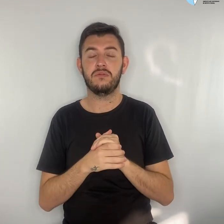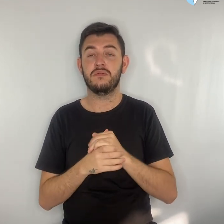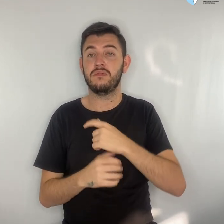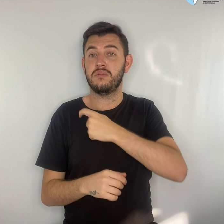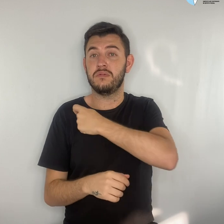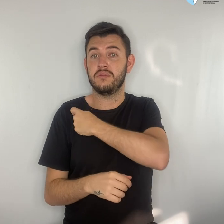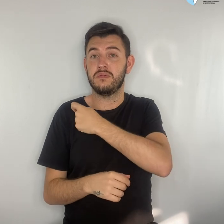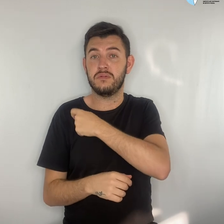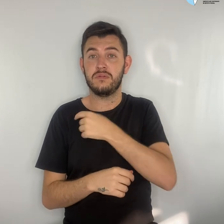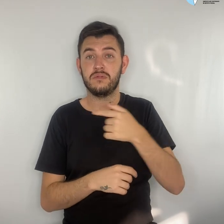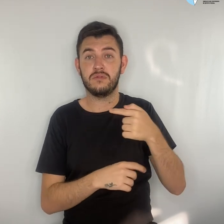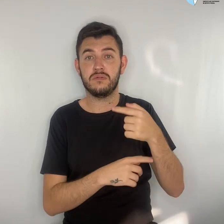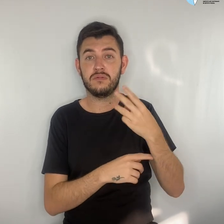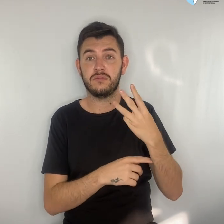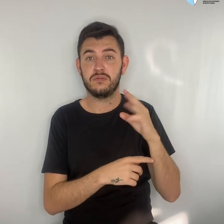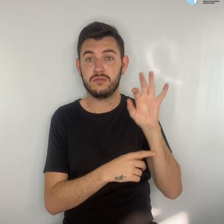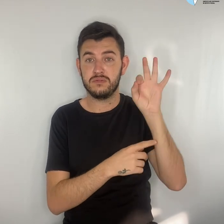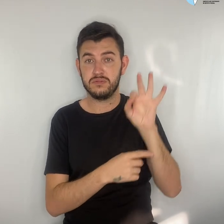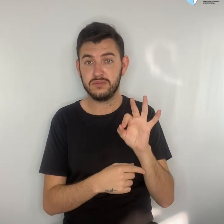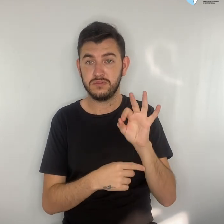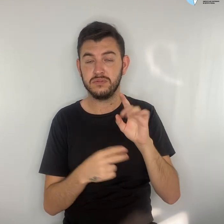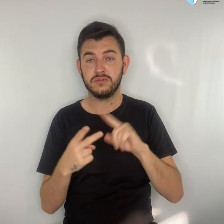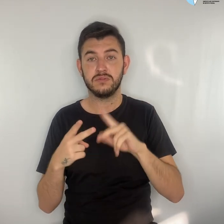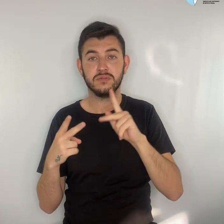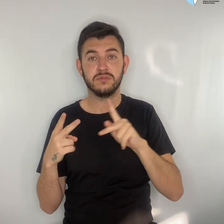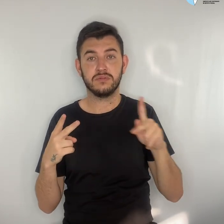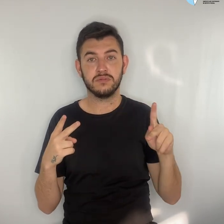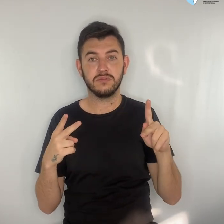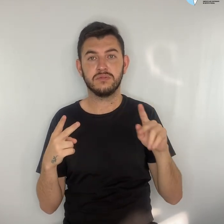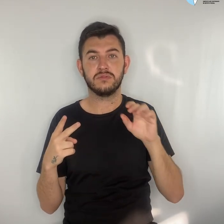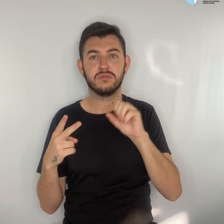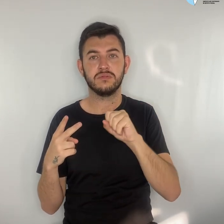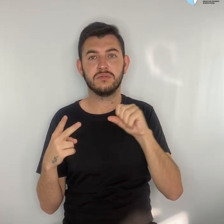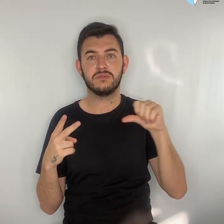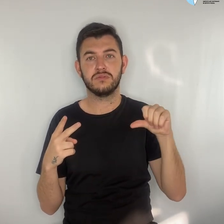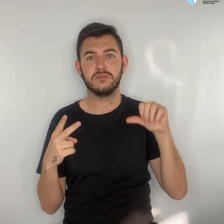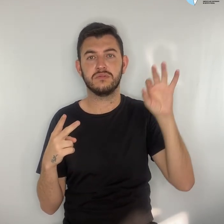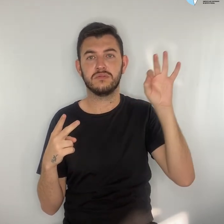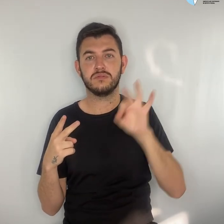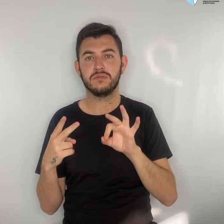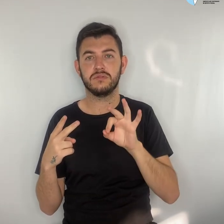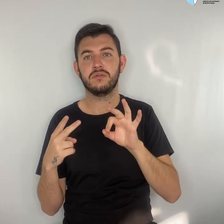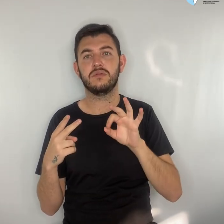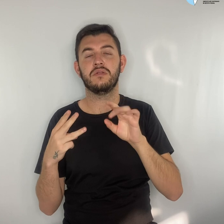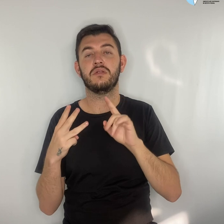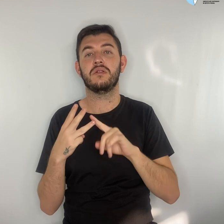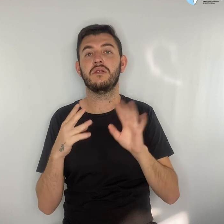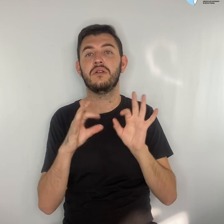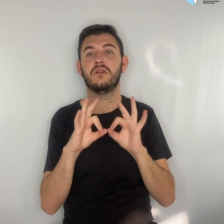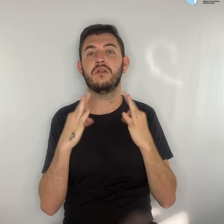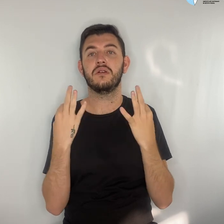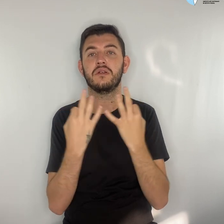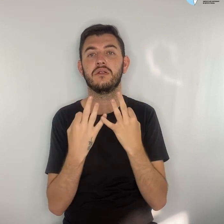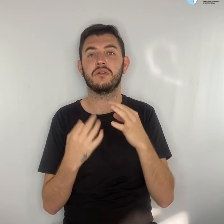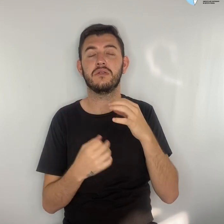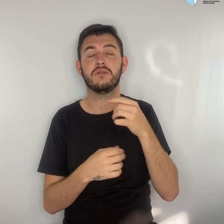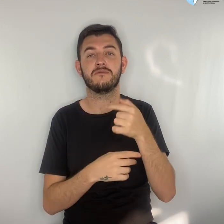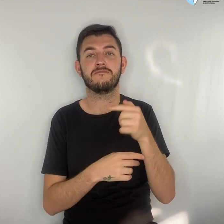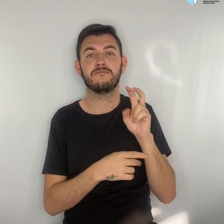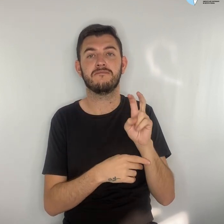73%, professores 89% e familiares 75%